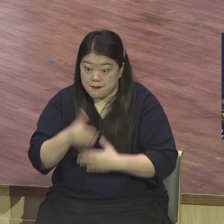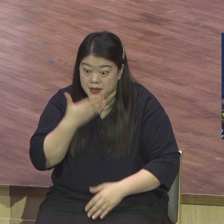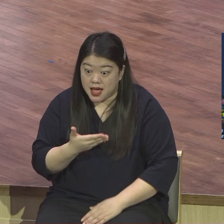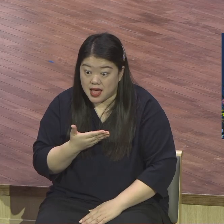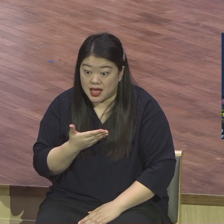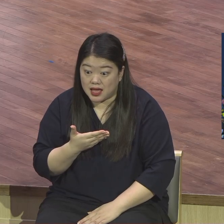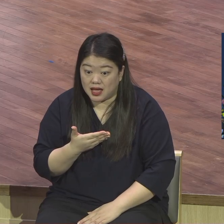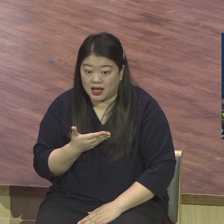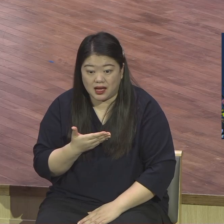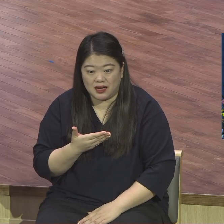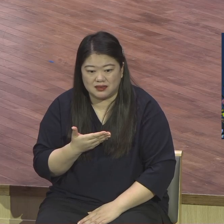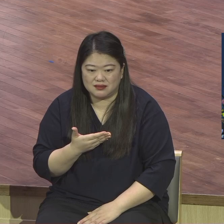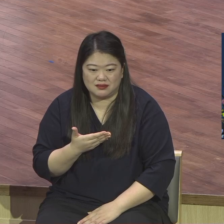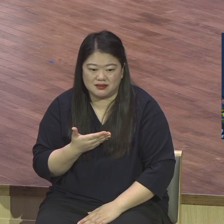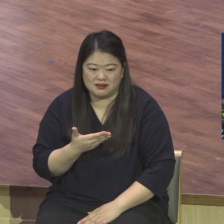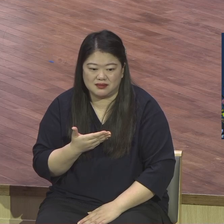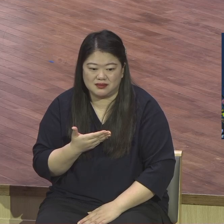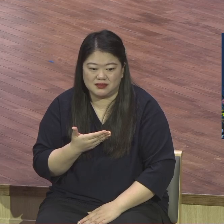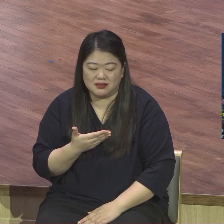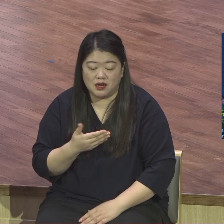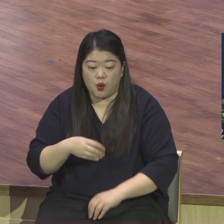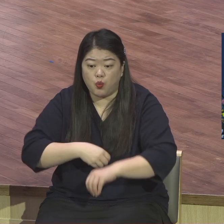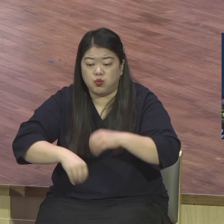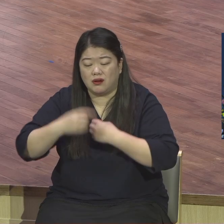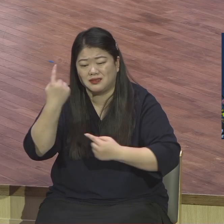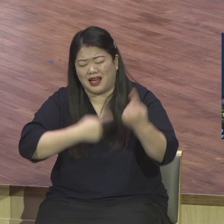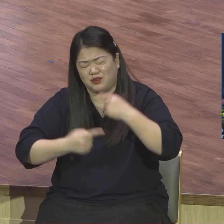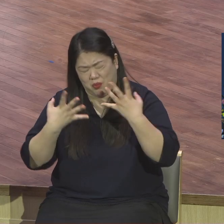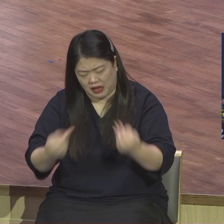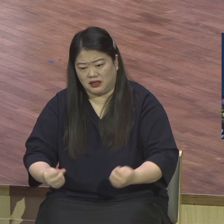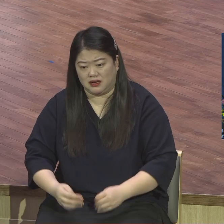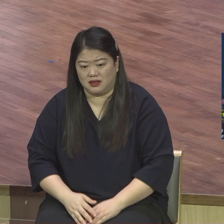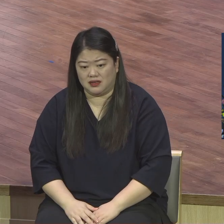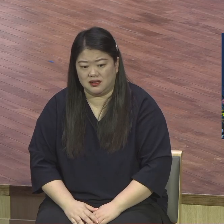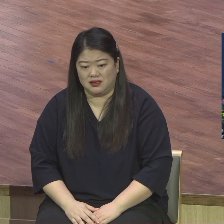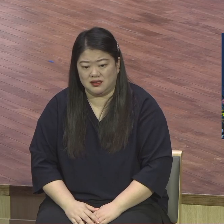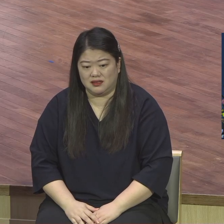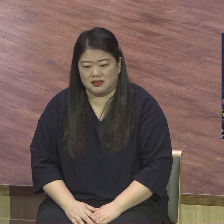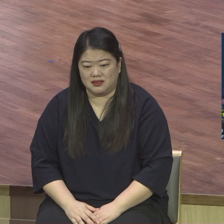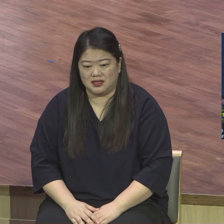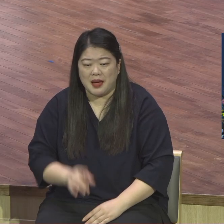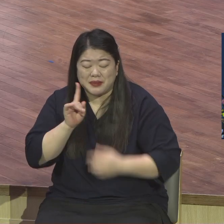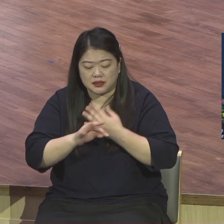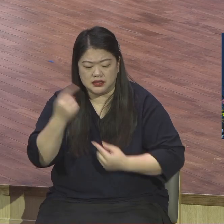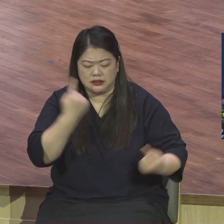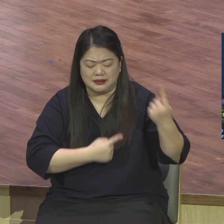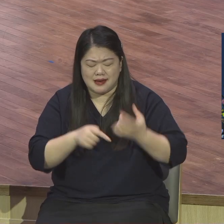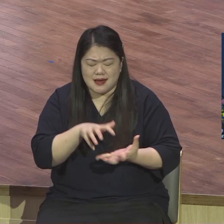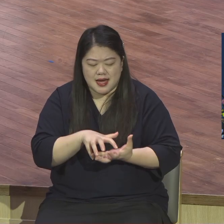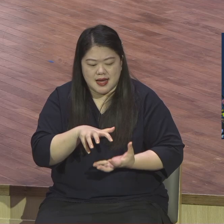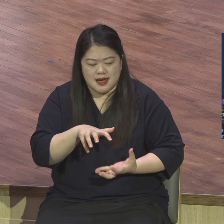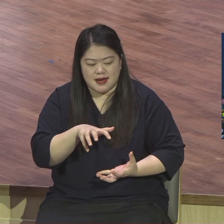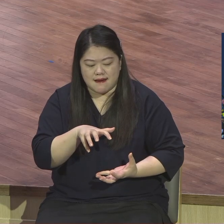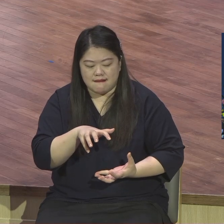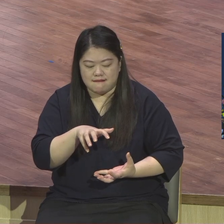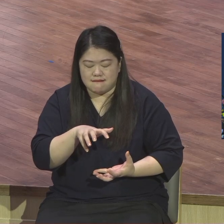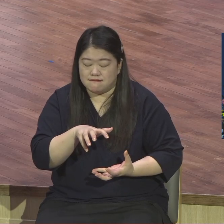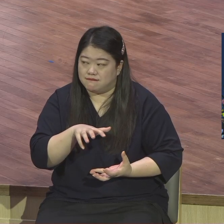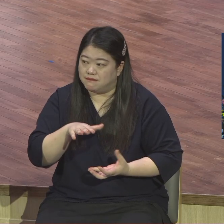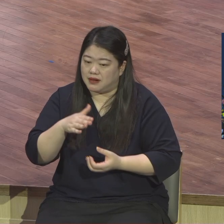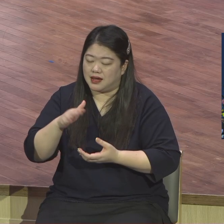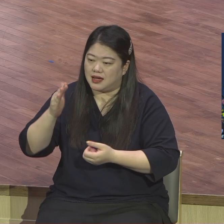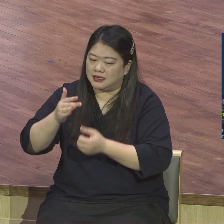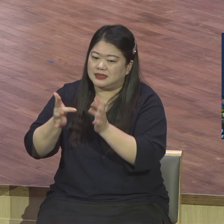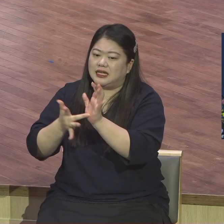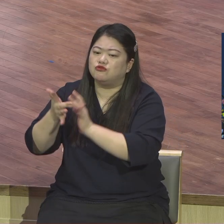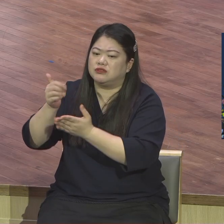더 깊은 상처밖에 남는 게 없어요. 예수께 맡기시 바랍니다. 예수 앞에 나와서 그거 다 맡겼어요.